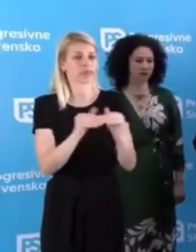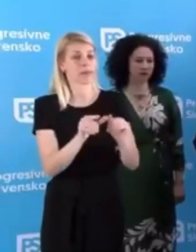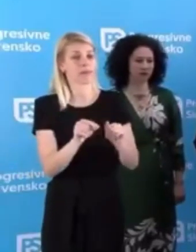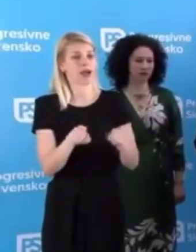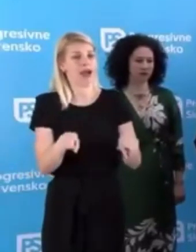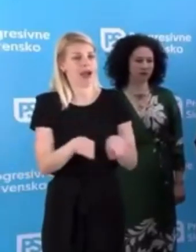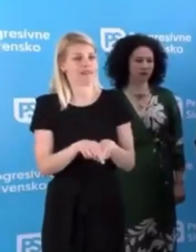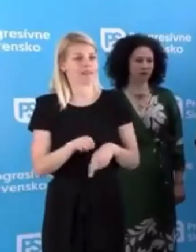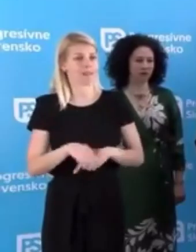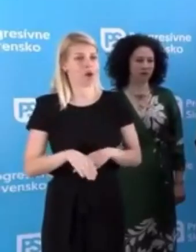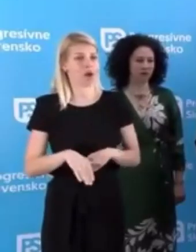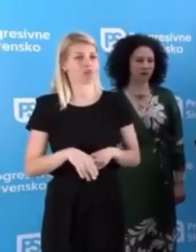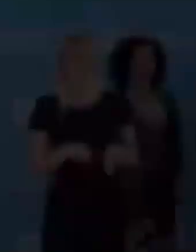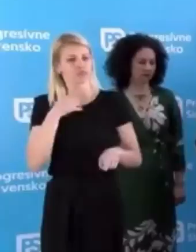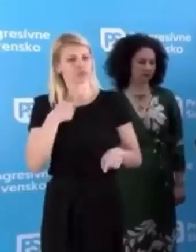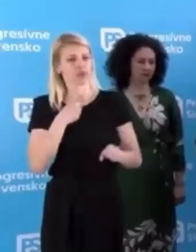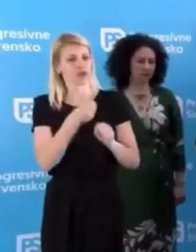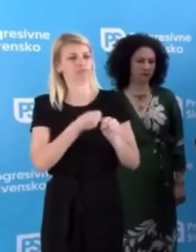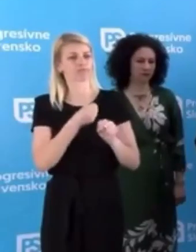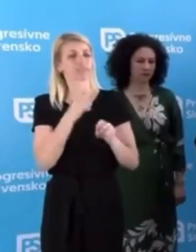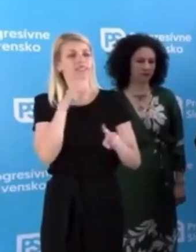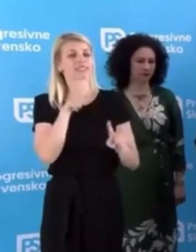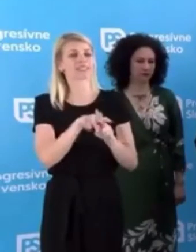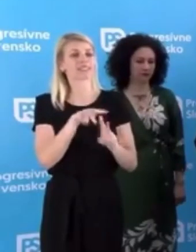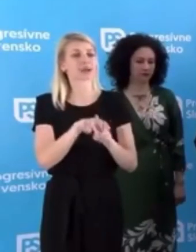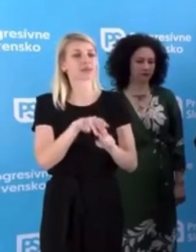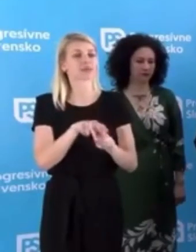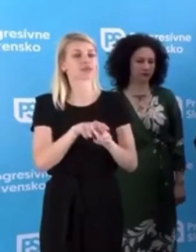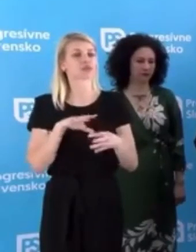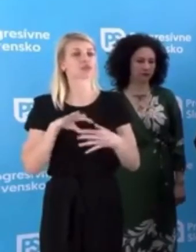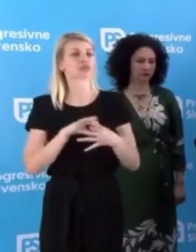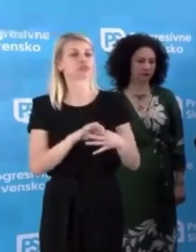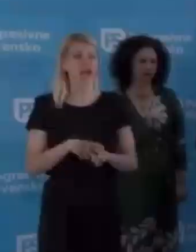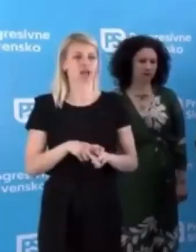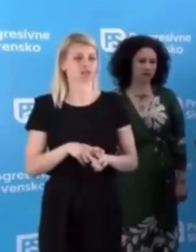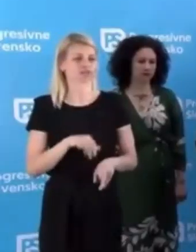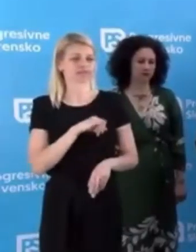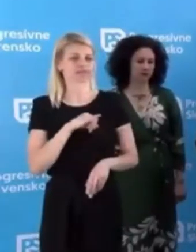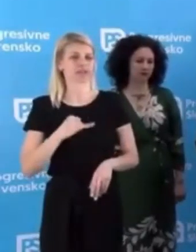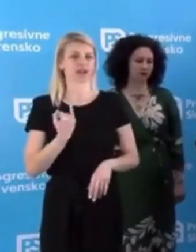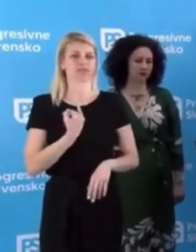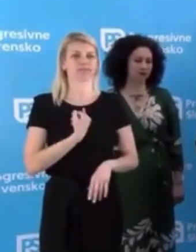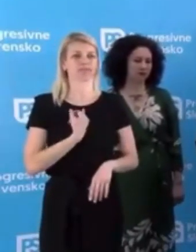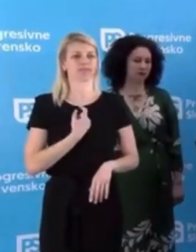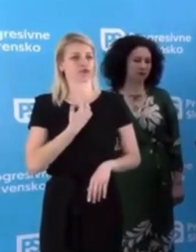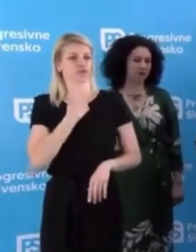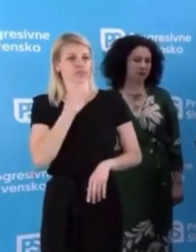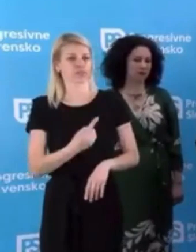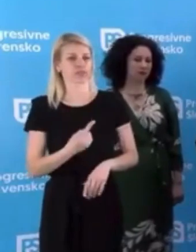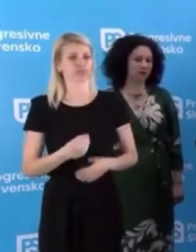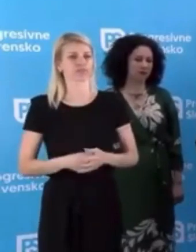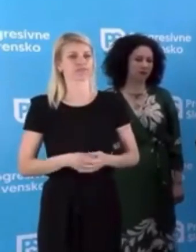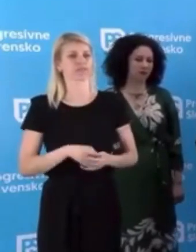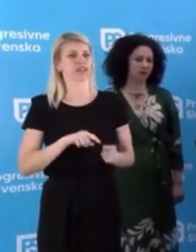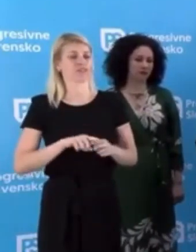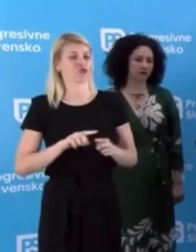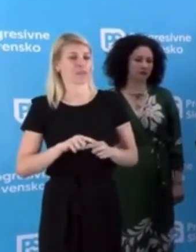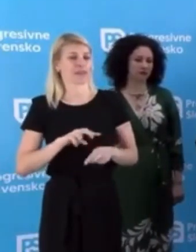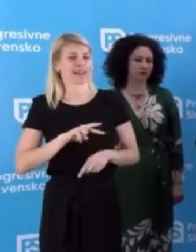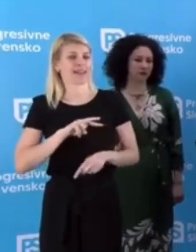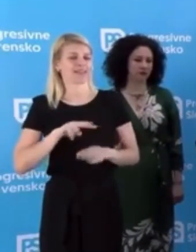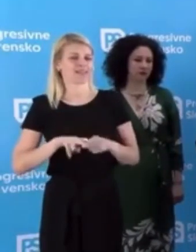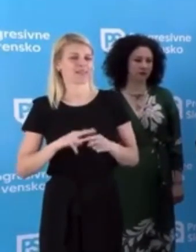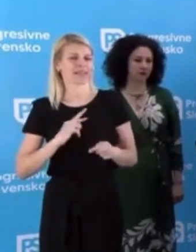rovnakého pohlavia, ich rodín a detí, zabezpečenie tranzície na princípe sebaurčenia. Transrodové osoby musia mať možnosť zosúladiť si svoju